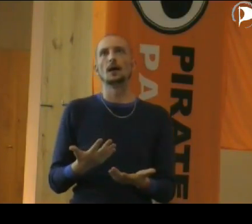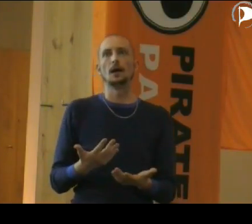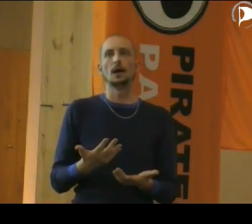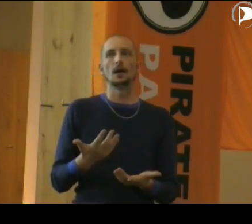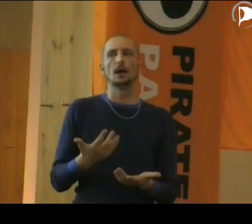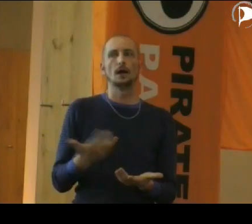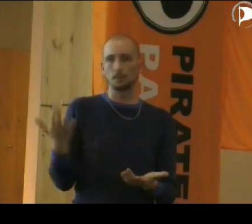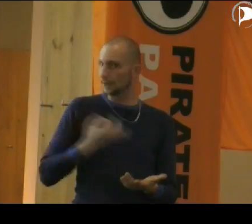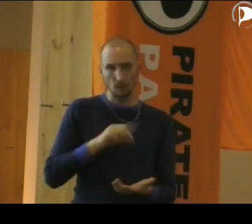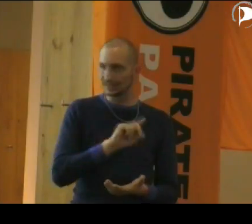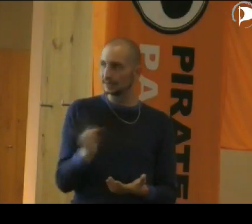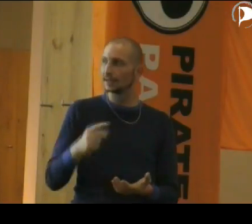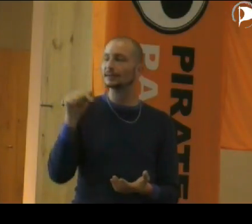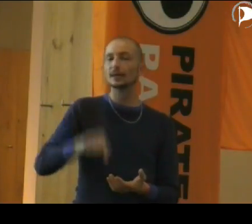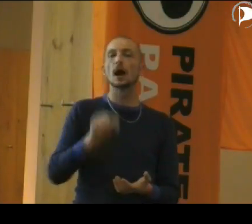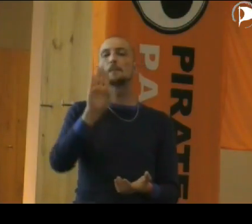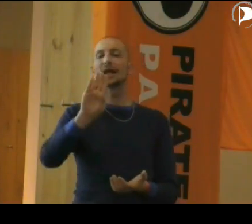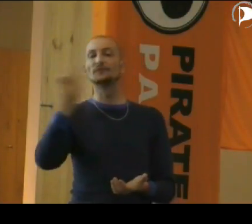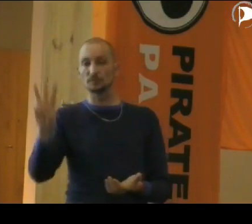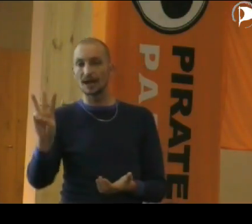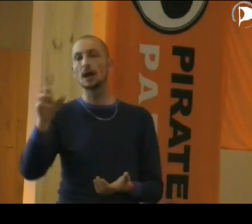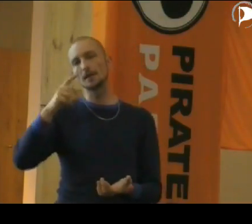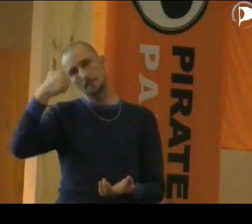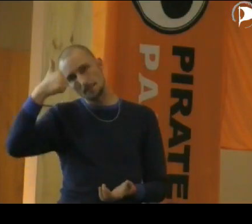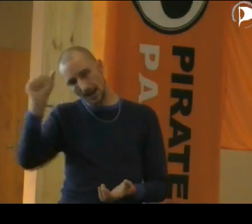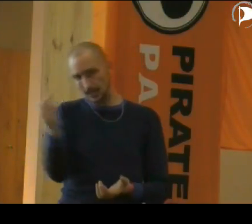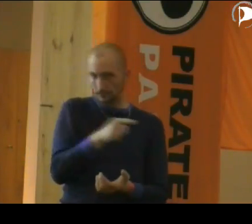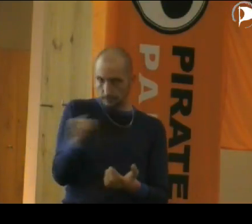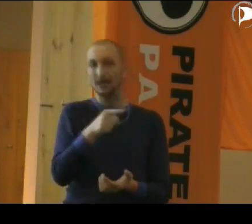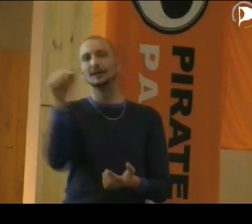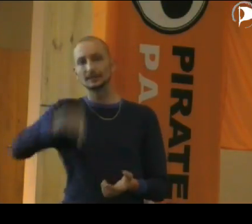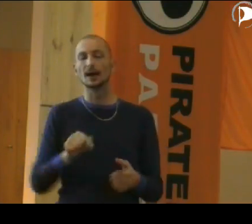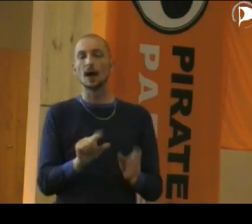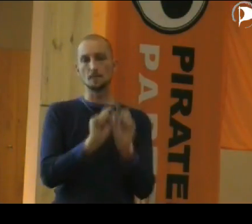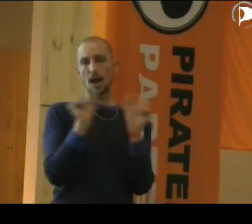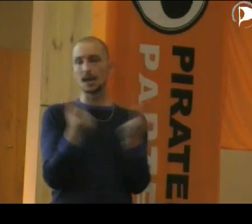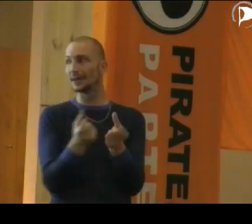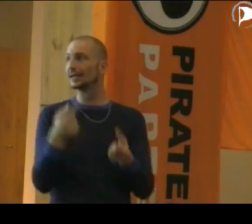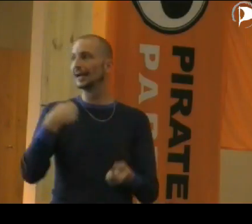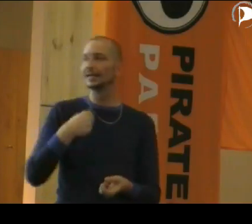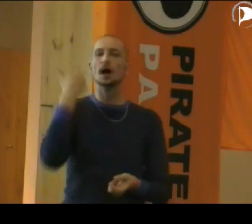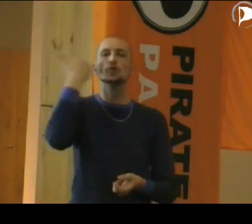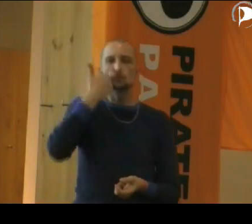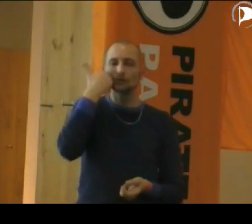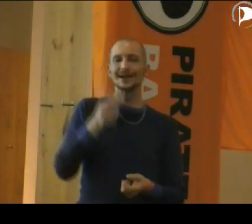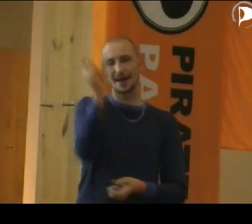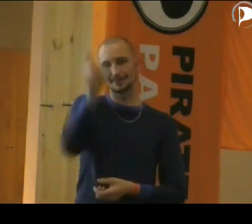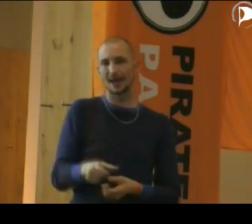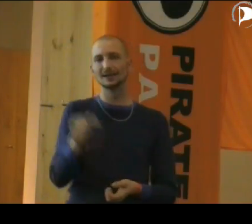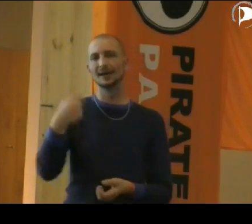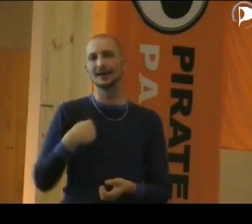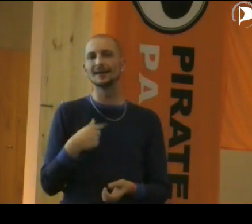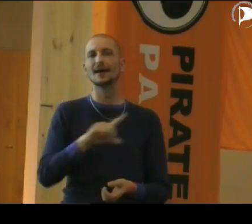dort würden dort im maritim also wenn also ich bin kuschel kandidat kann man sagen ich klicke